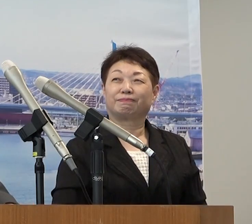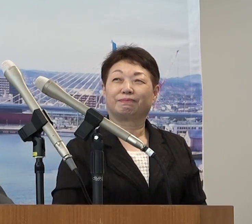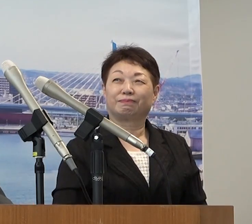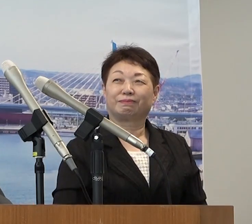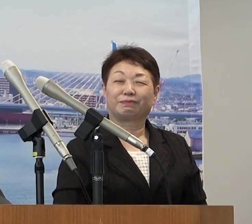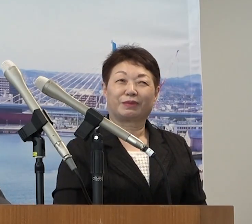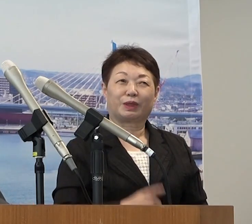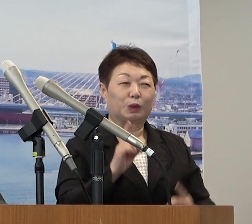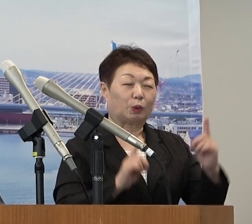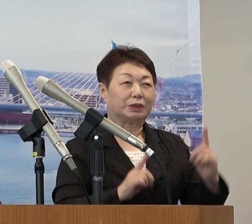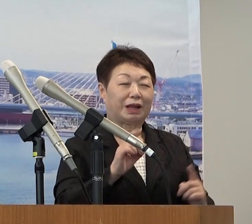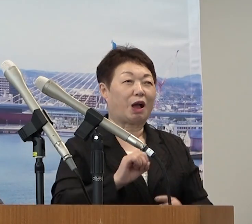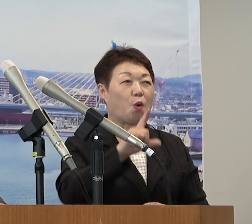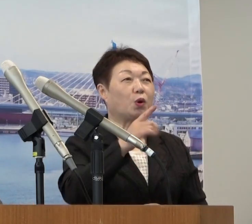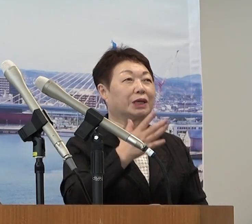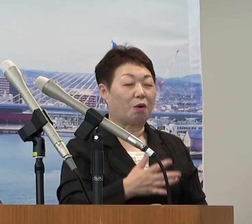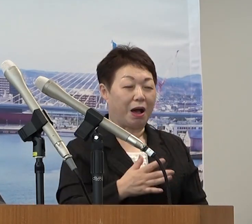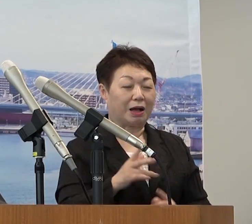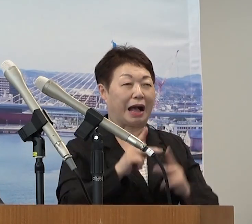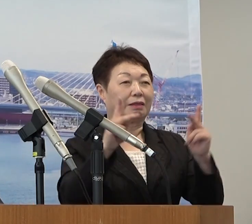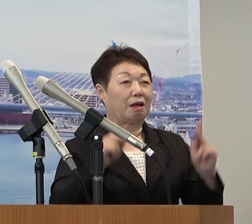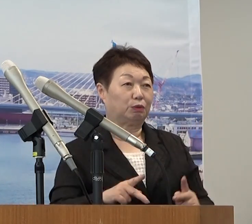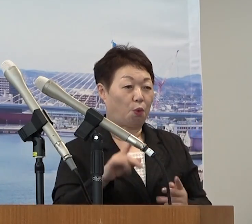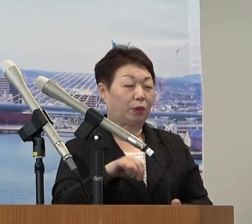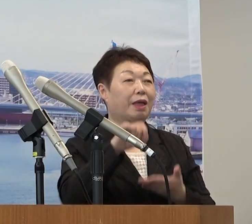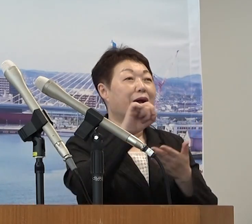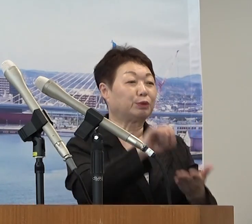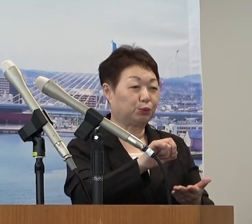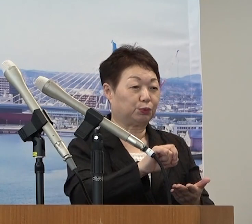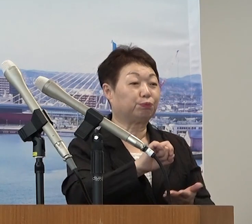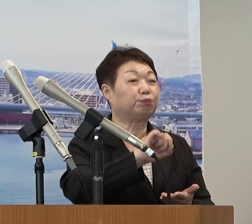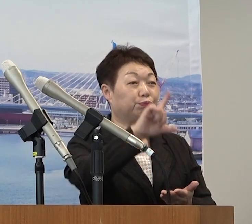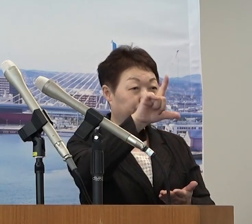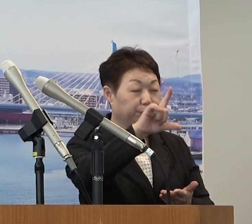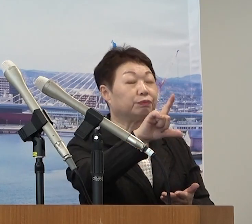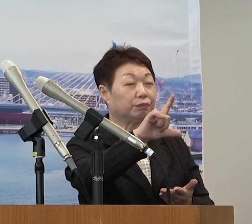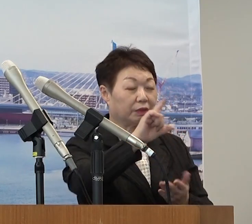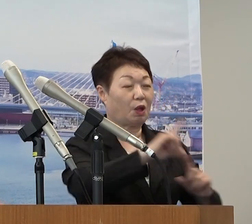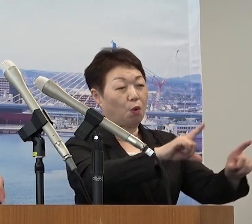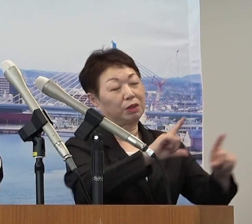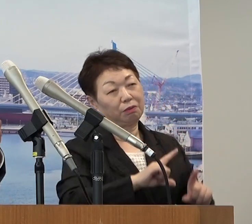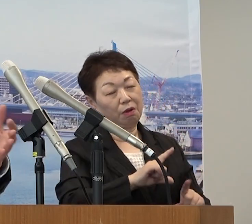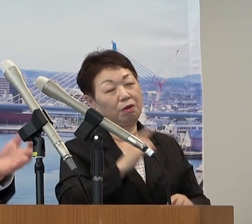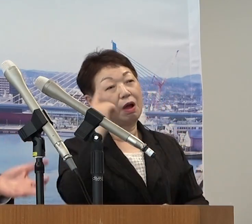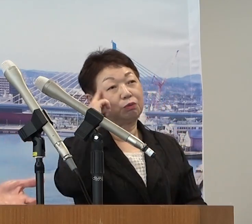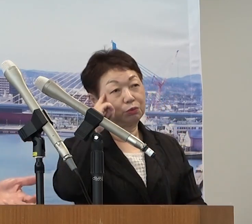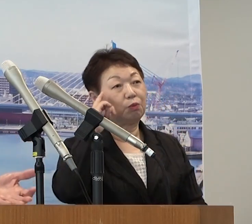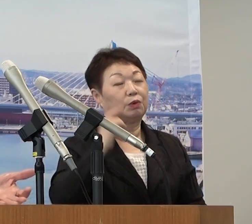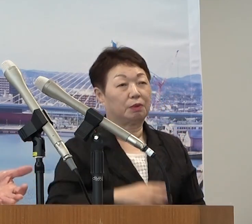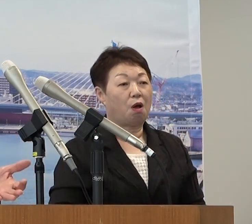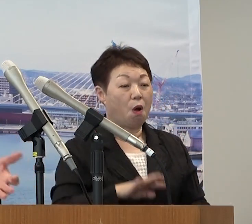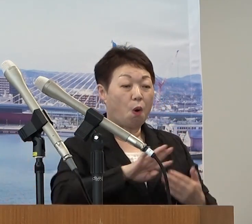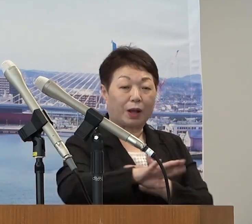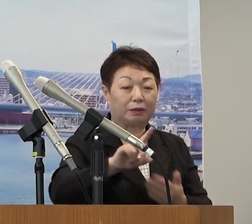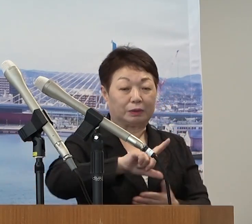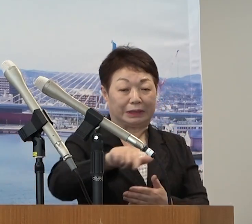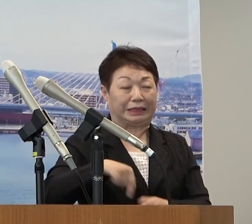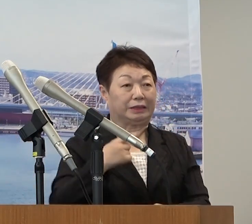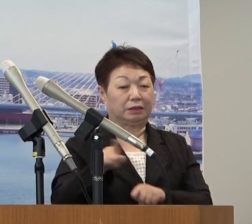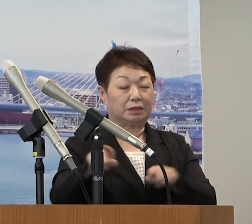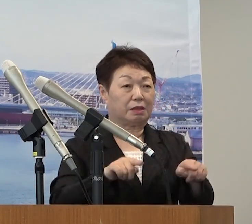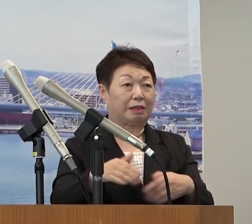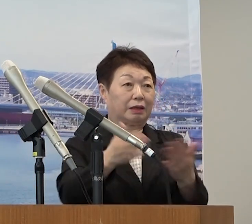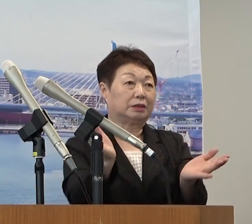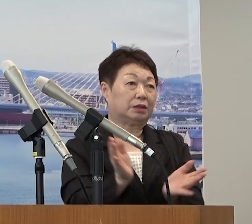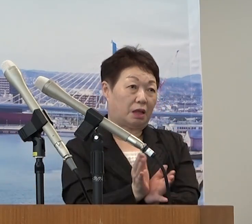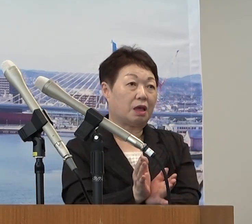どちらが多いかといえば課題を提示してそれに答えてもらうというのが多いとは思うんですが他の例えば自治体さんでそういう実績